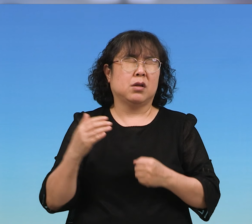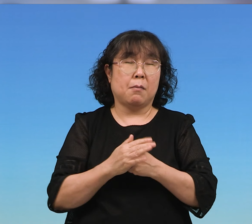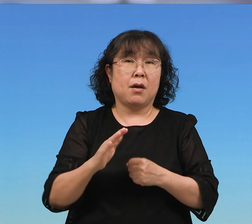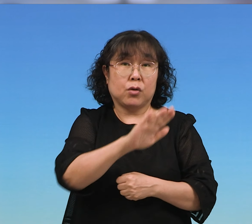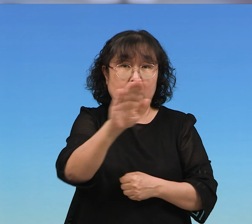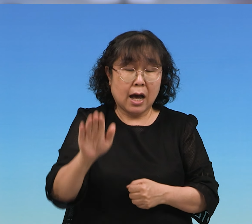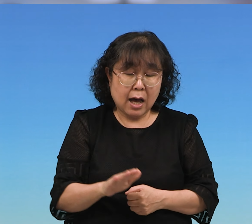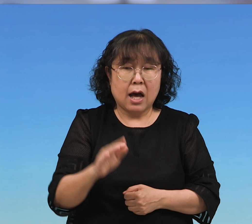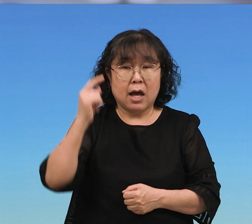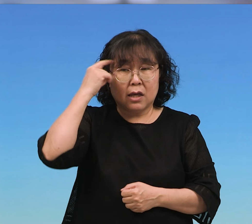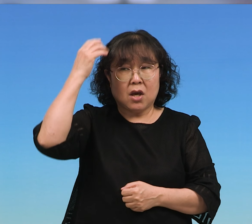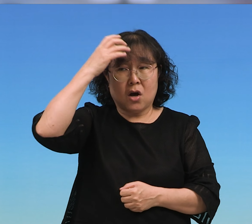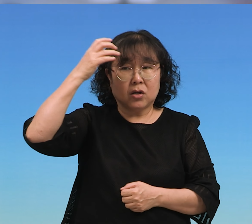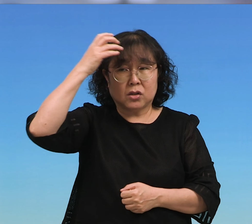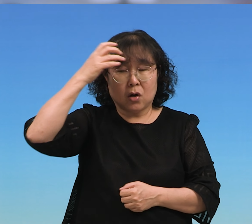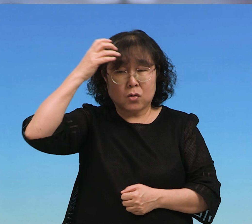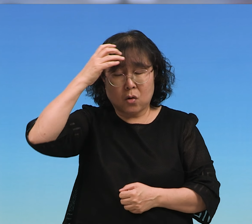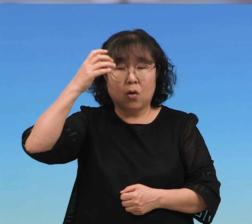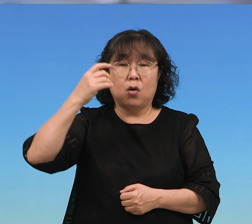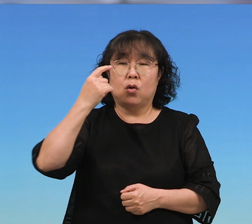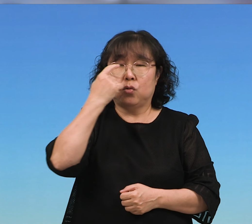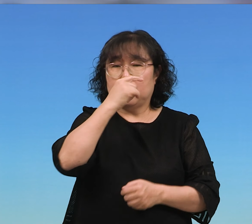영안을 구해야 돼요.